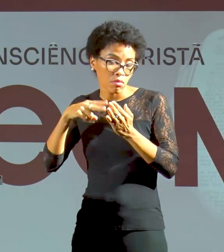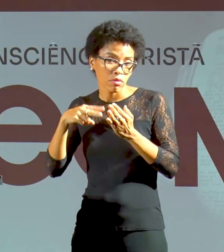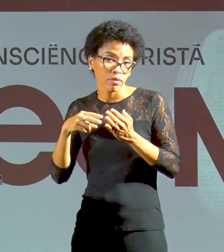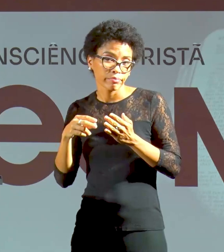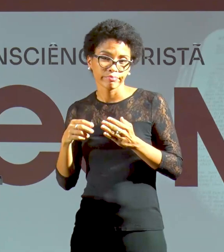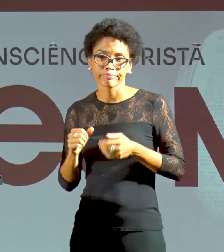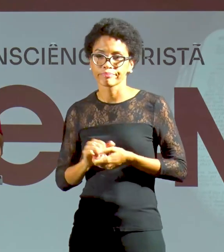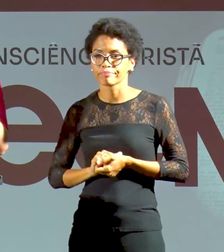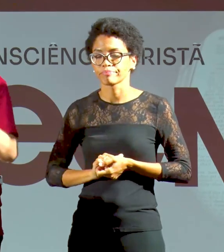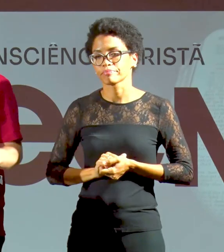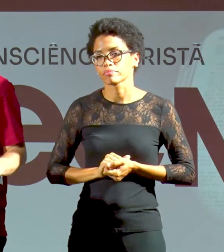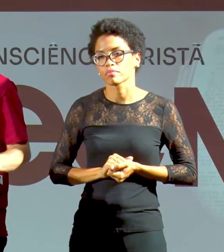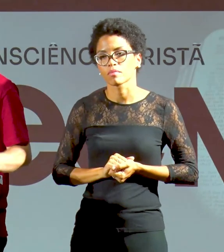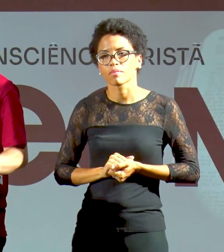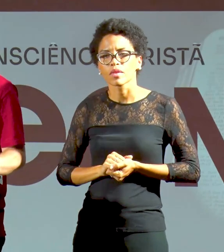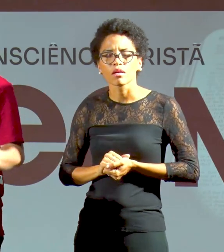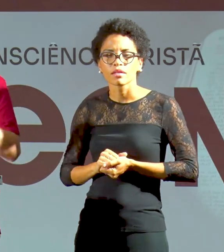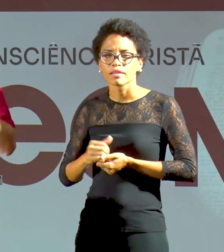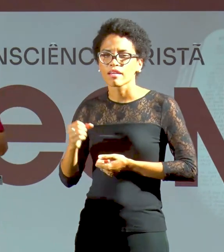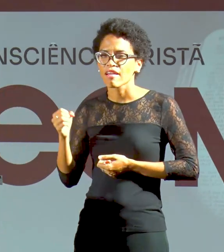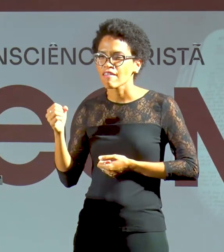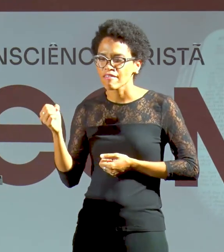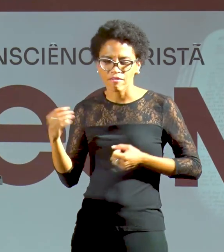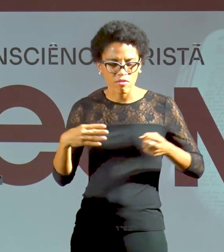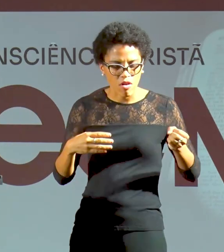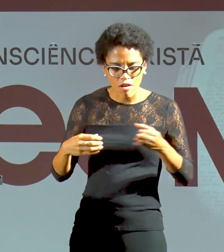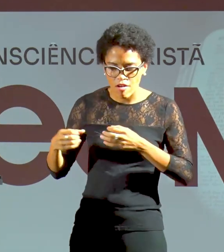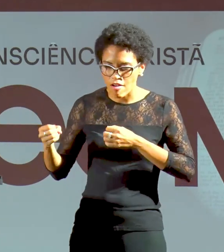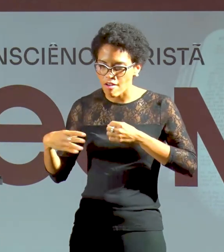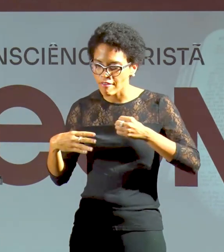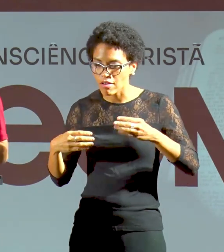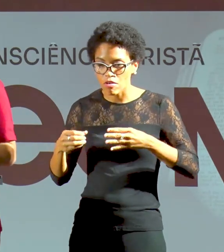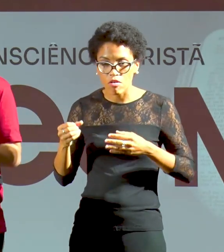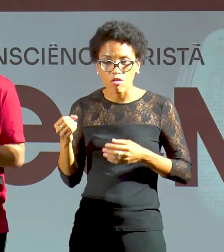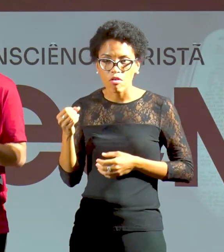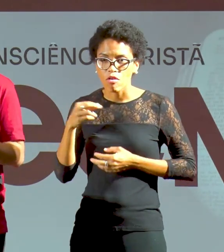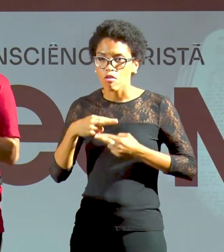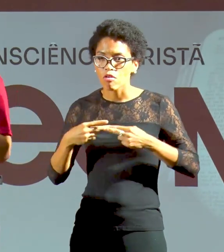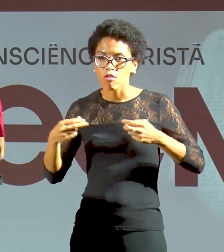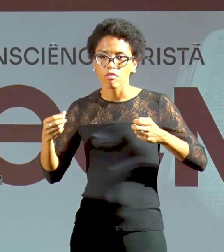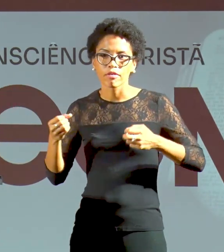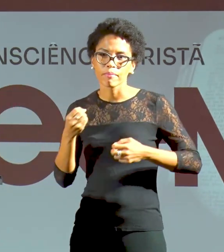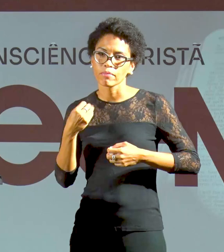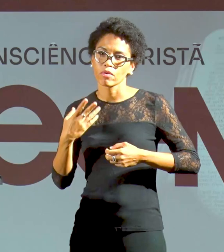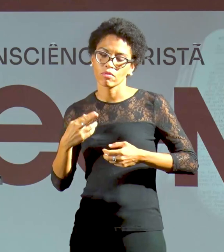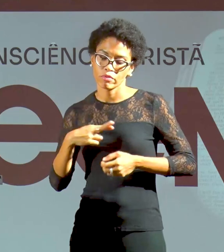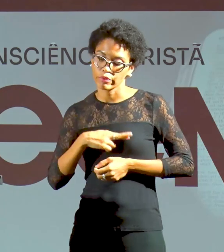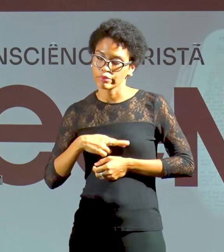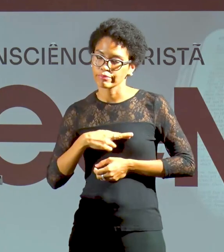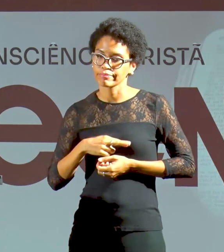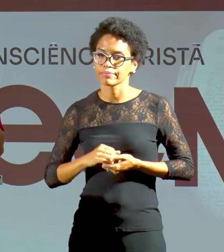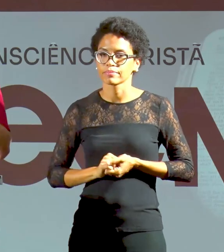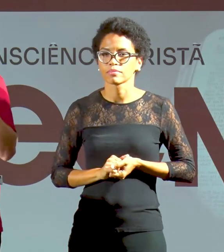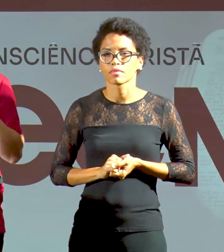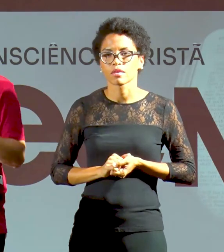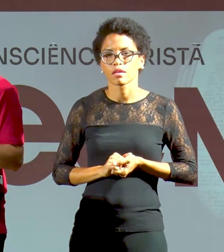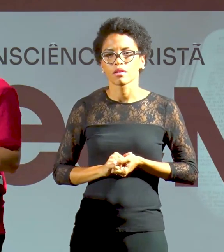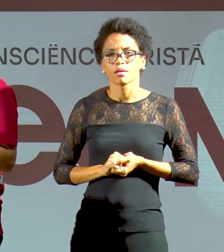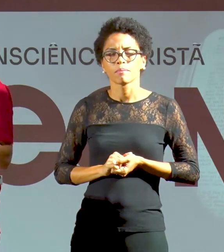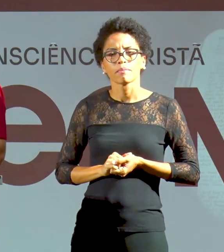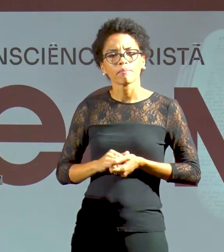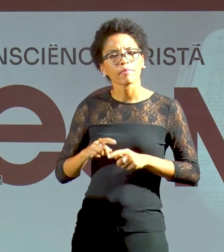vai ler vai descobrir novas riquezas no livro de Rute Mas vamos lá para a gente entender começar a entender o livro A gente precisa